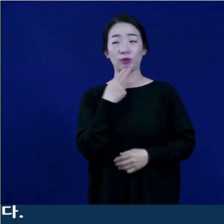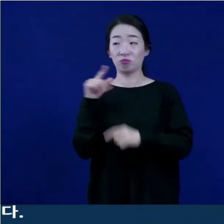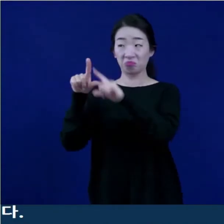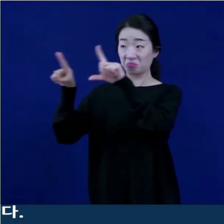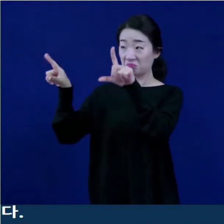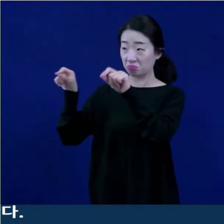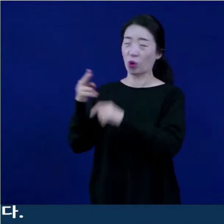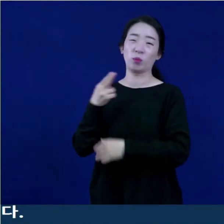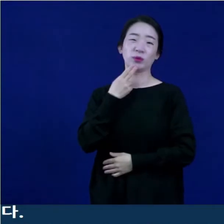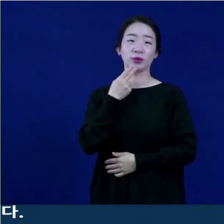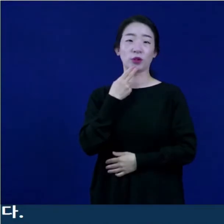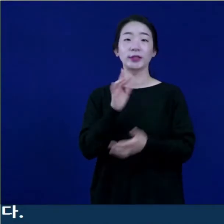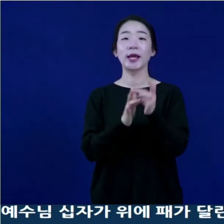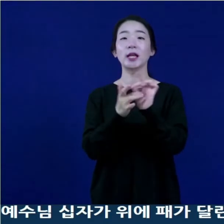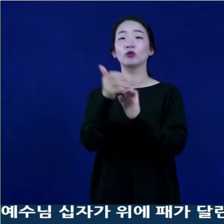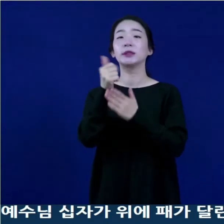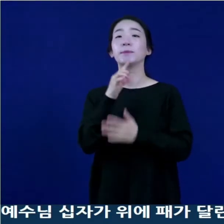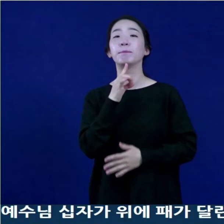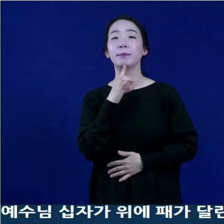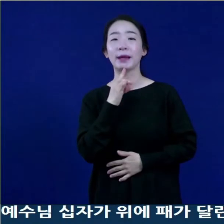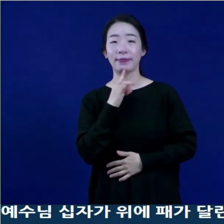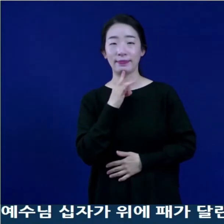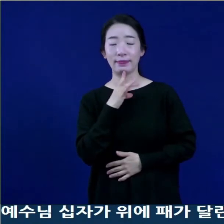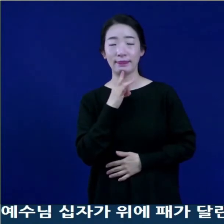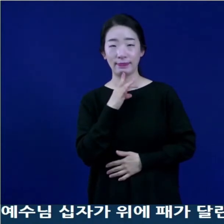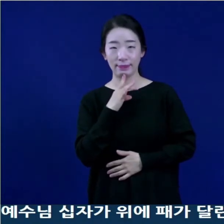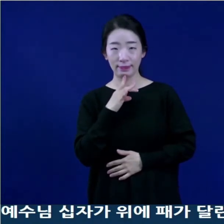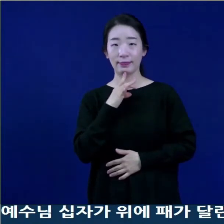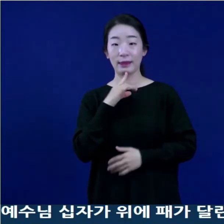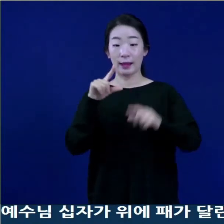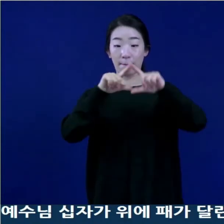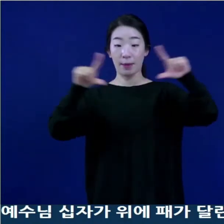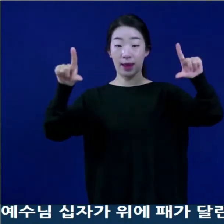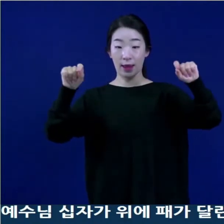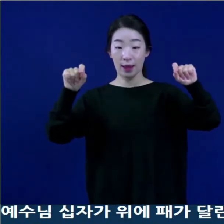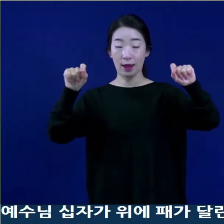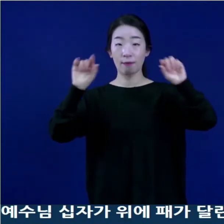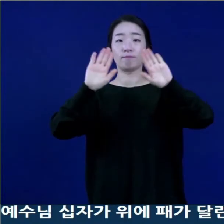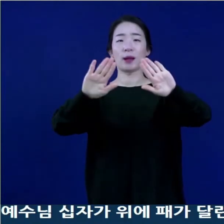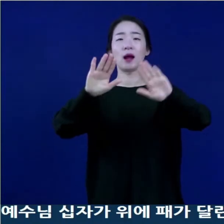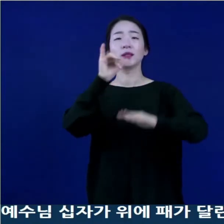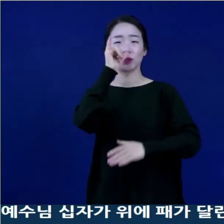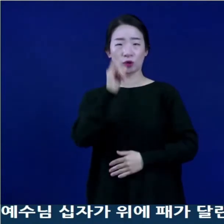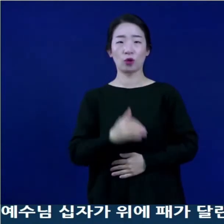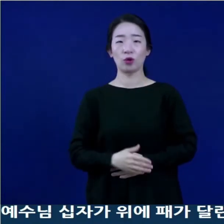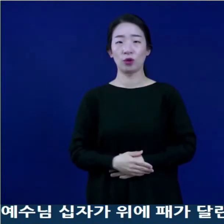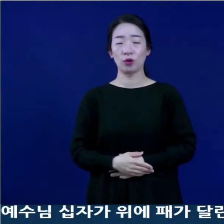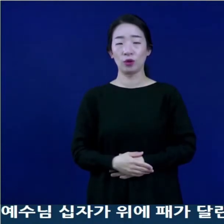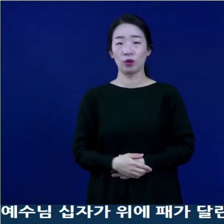추측을 합니다. 예수님의 십자가에만 패가 달려 있었을 것입니다.